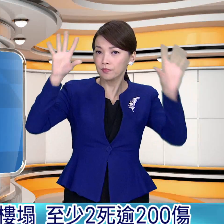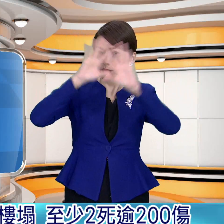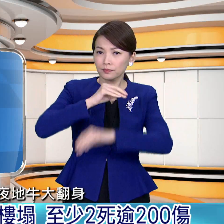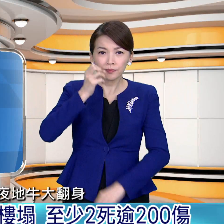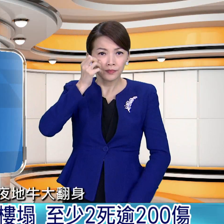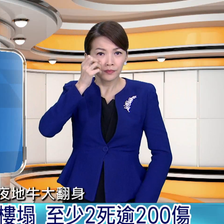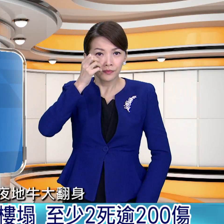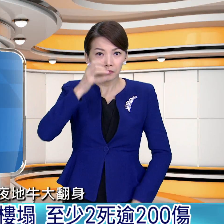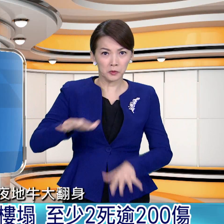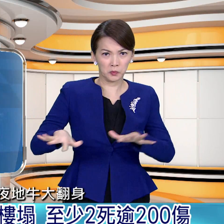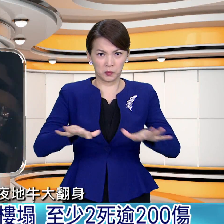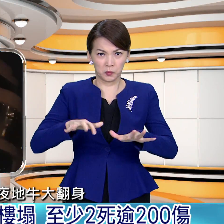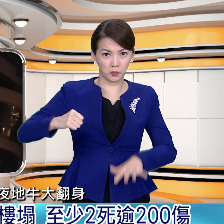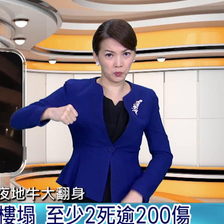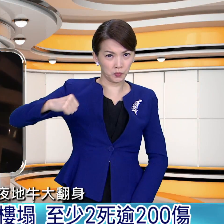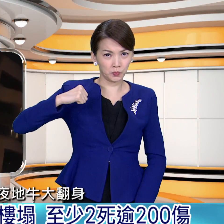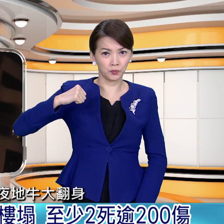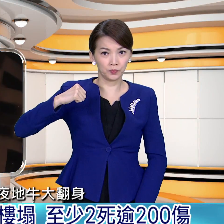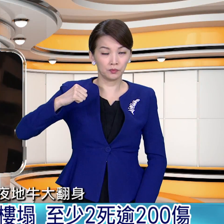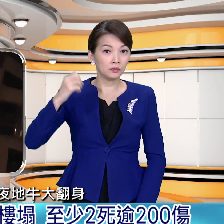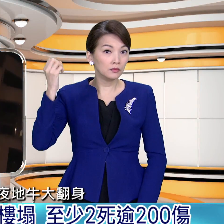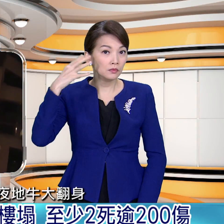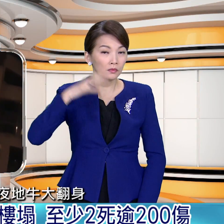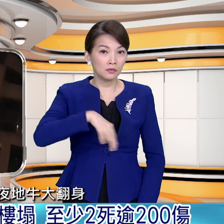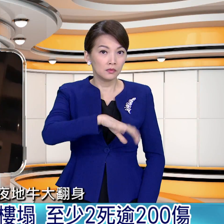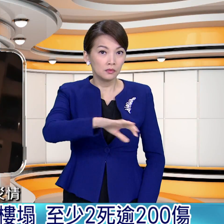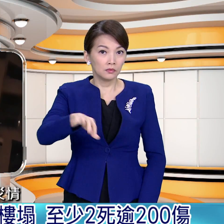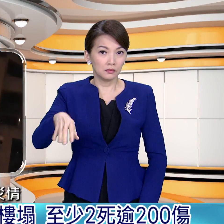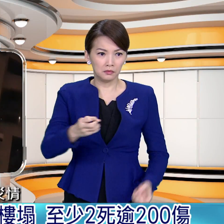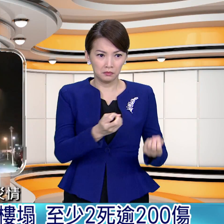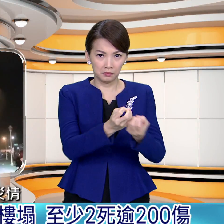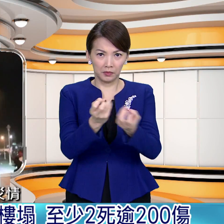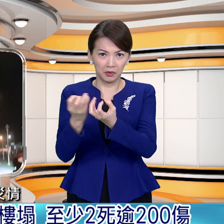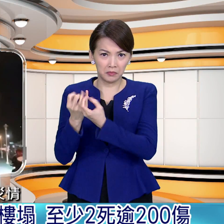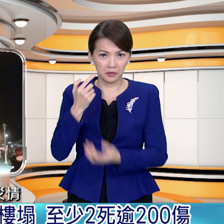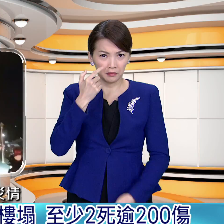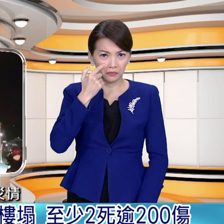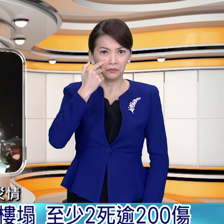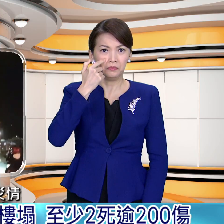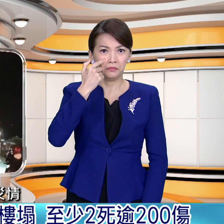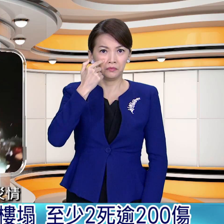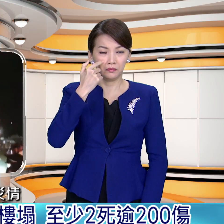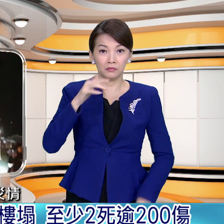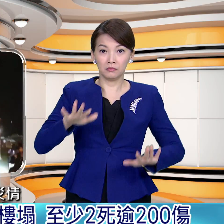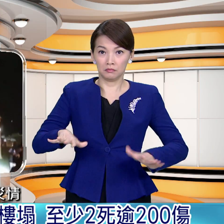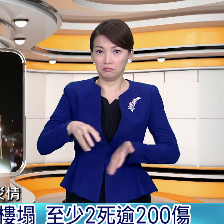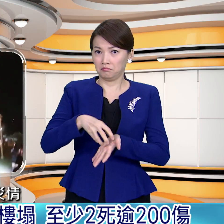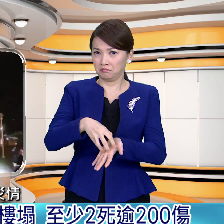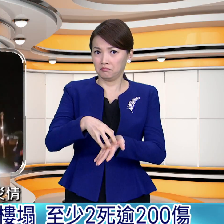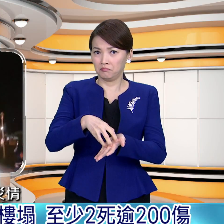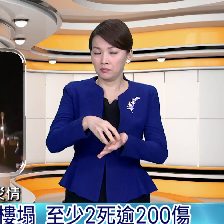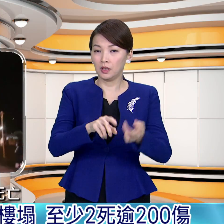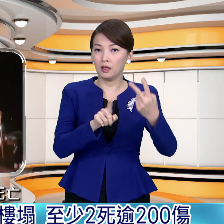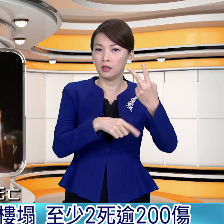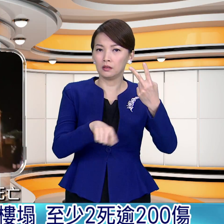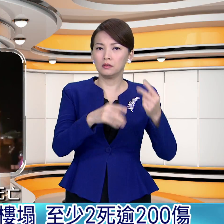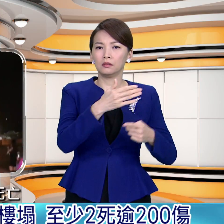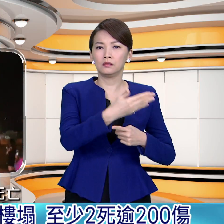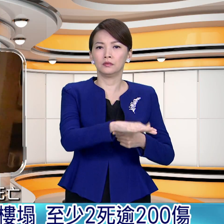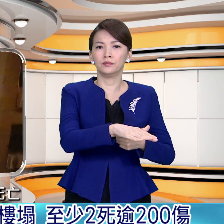花莲昨天深夜地牛大翻身，各地都陆续传出了灾情。目前已知